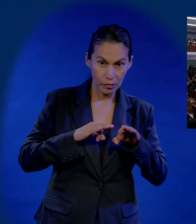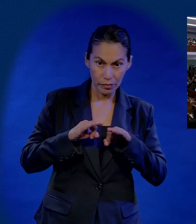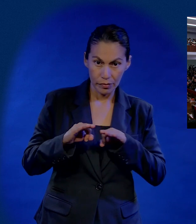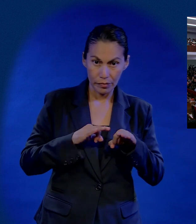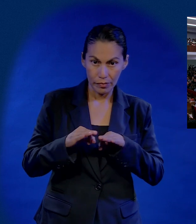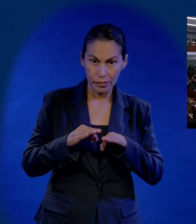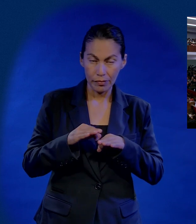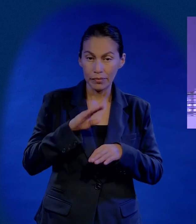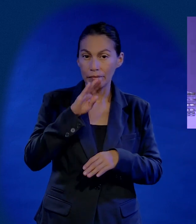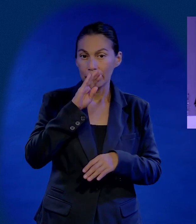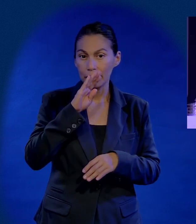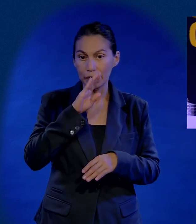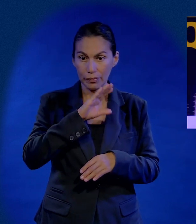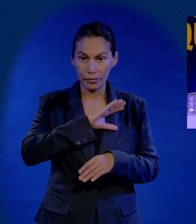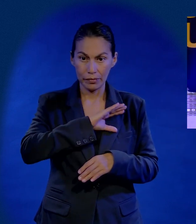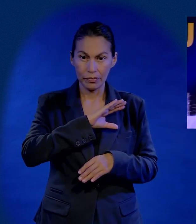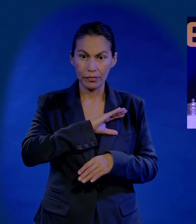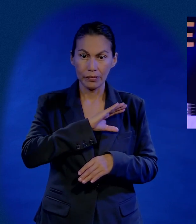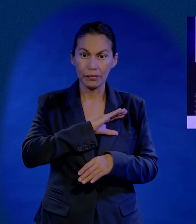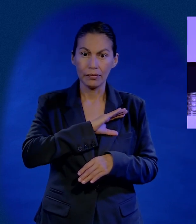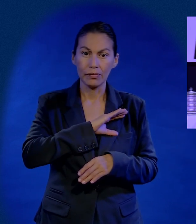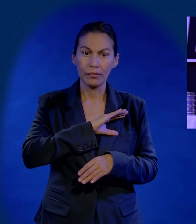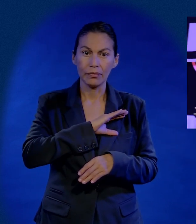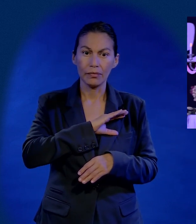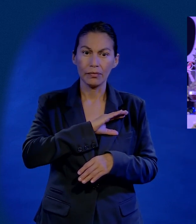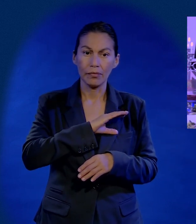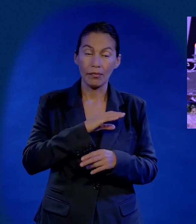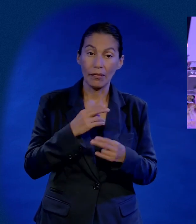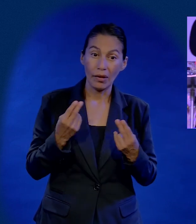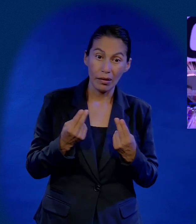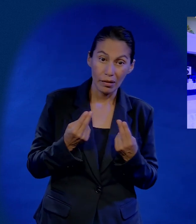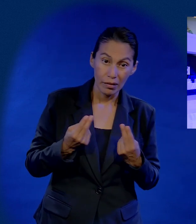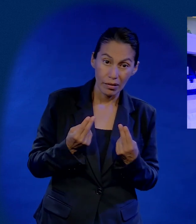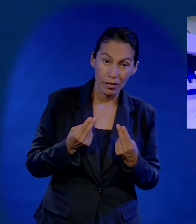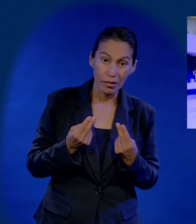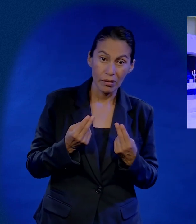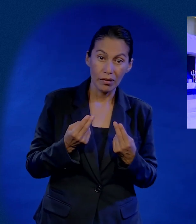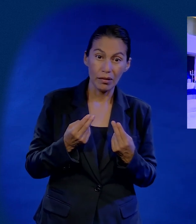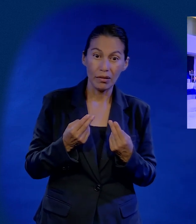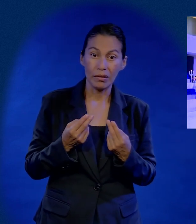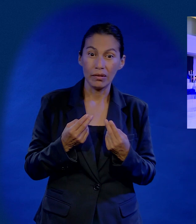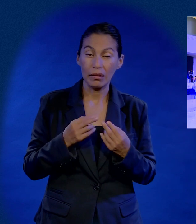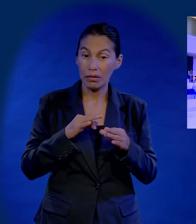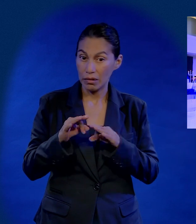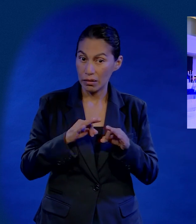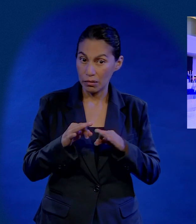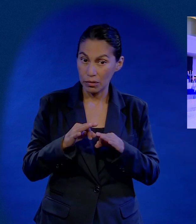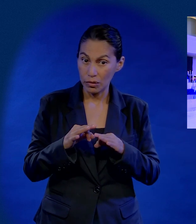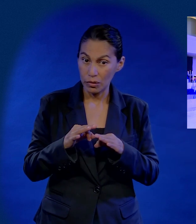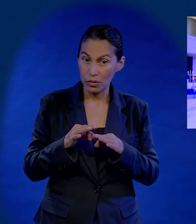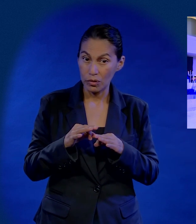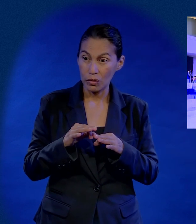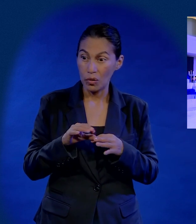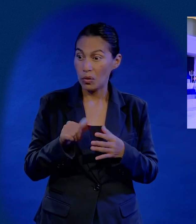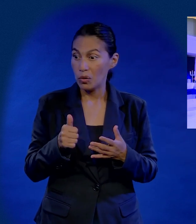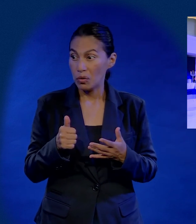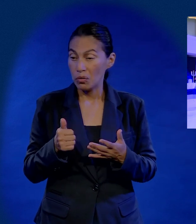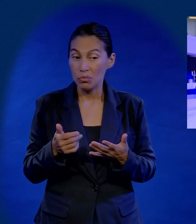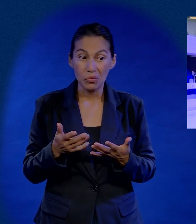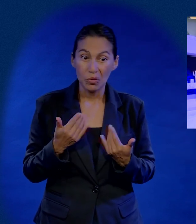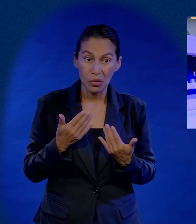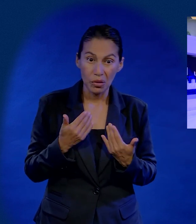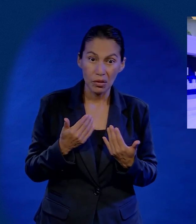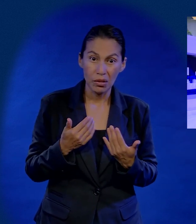trabajamos, hablo con mucho cariño, queridas mamás, cuando trabajamos por necesidad, porque no hay otra